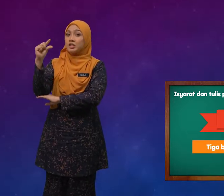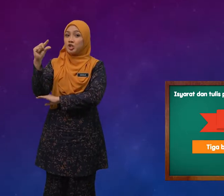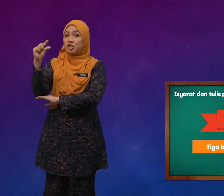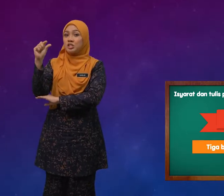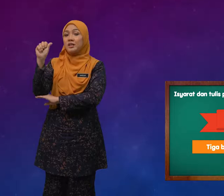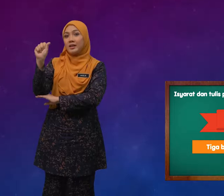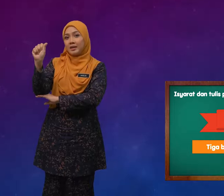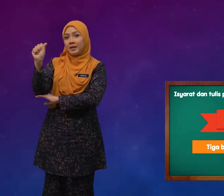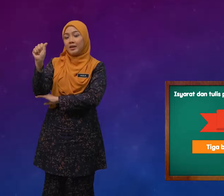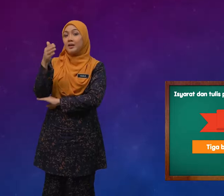3 T I G A,